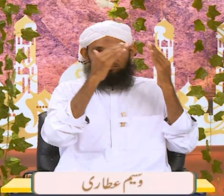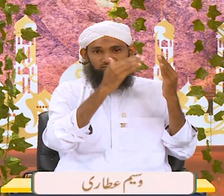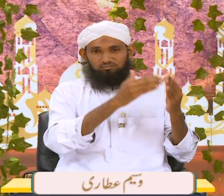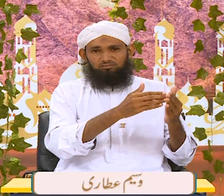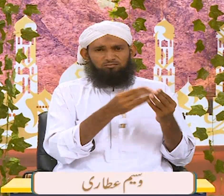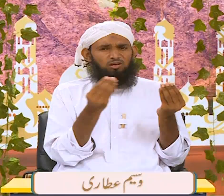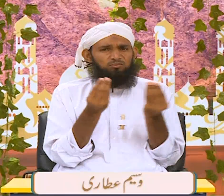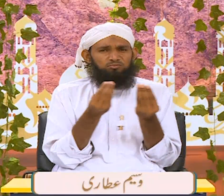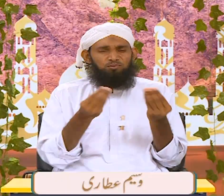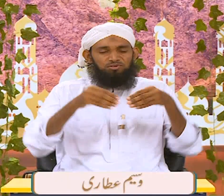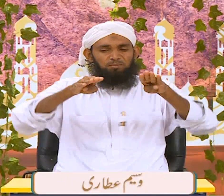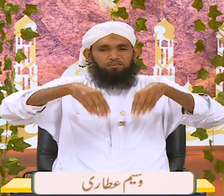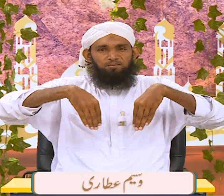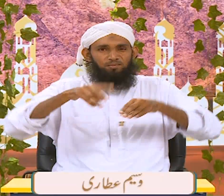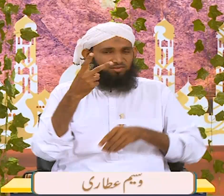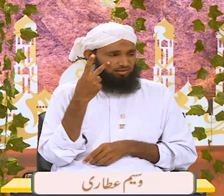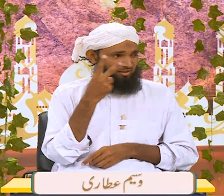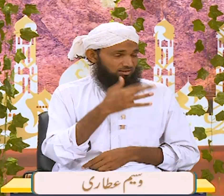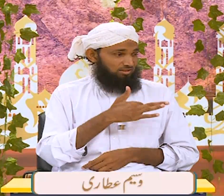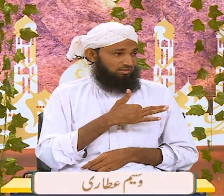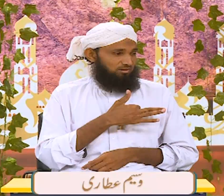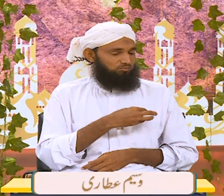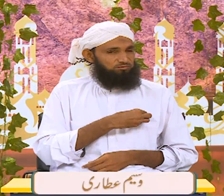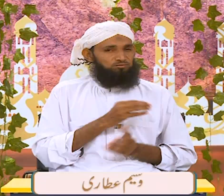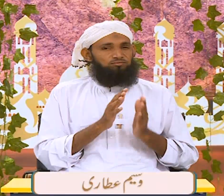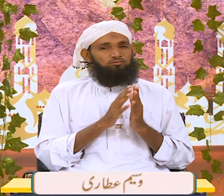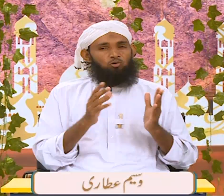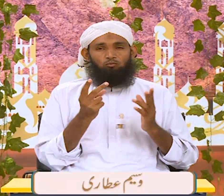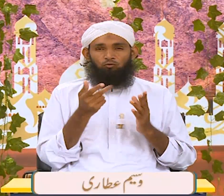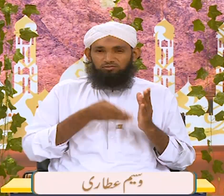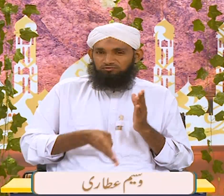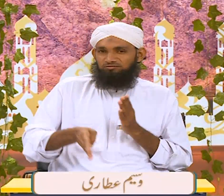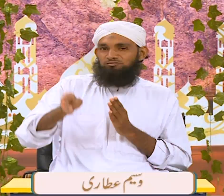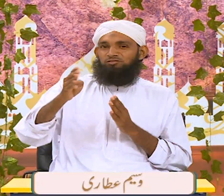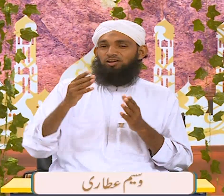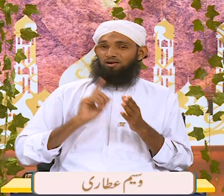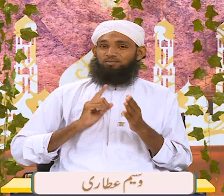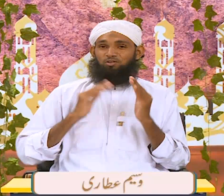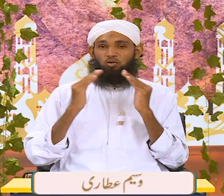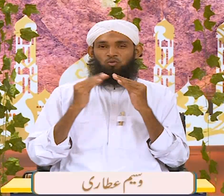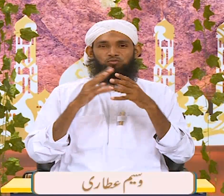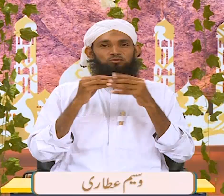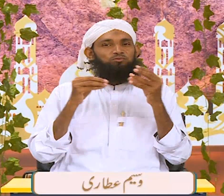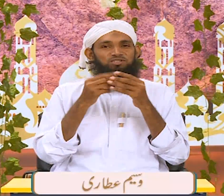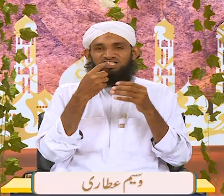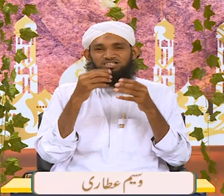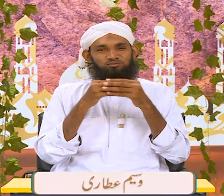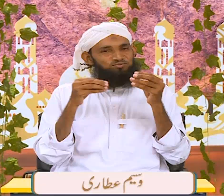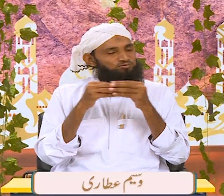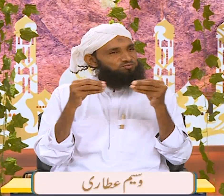کا سادہ سا بستر مبارک دیکھا تو اس کا دل بھر آیا۔ وہ فوراً گئی، روئی کی بھرائی والا نرم و ملائم بستر بھجوایا۔ میں نے